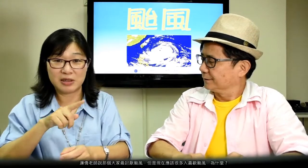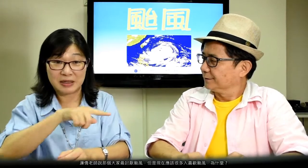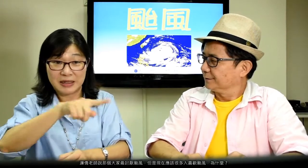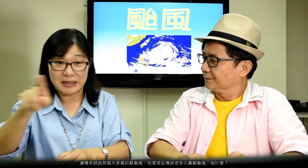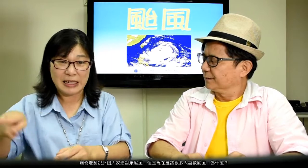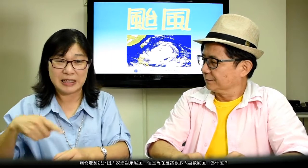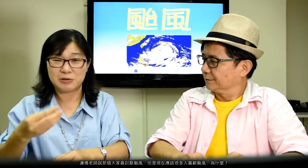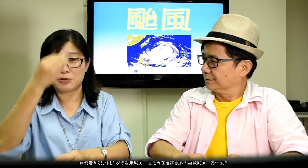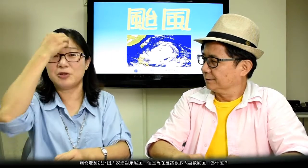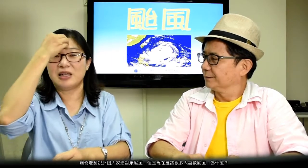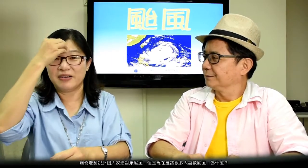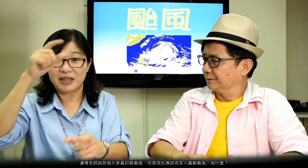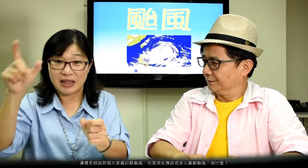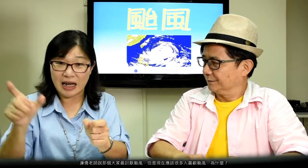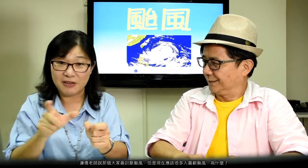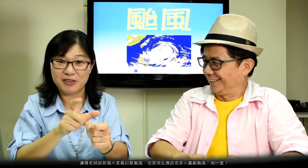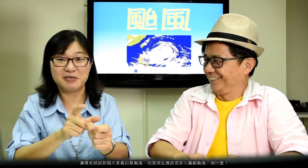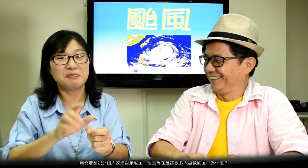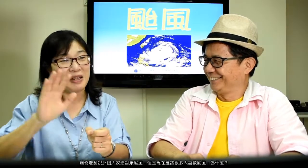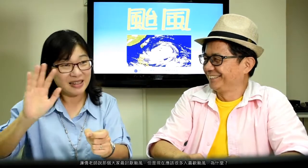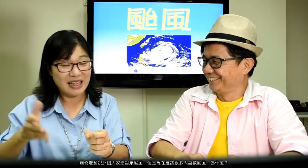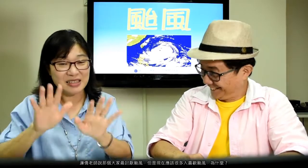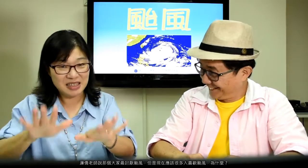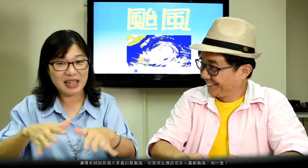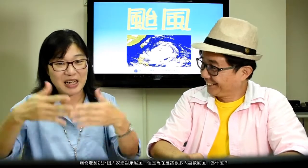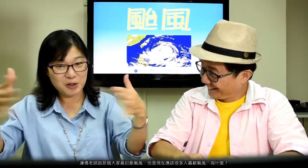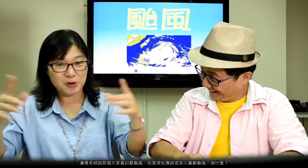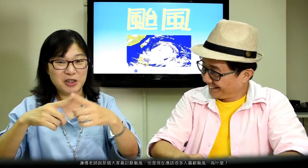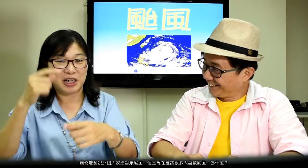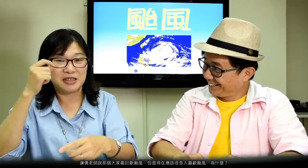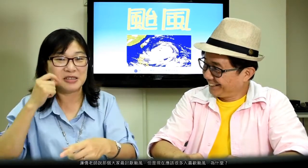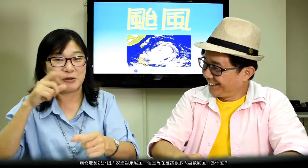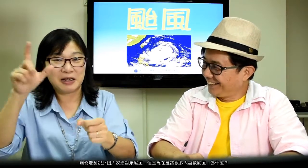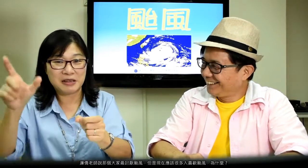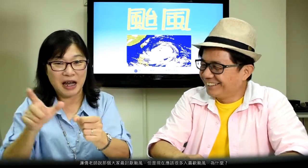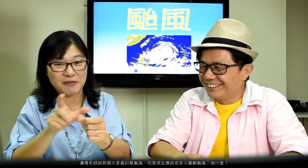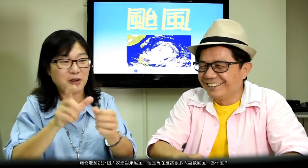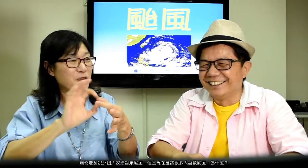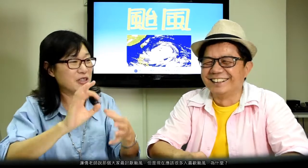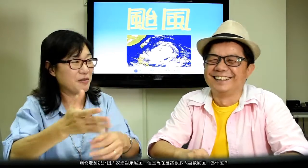个大家最讨厌台风，但是现在应该很多人喜欢台风，为什